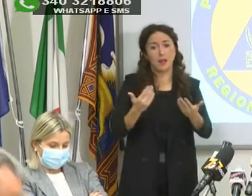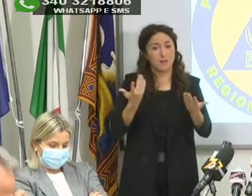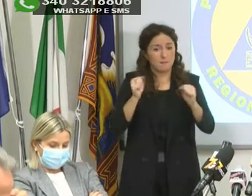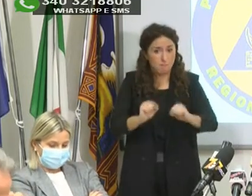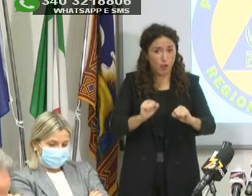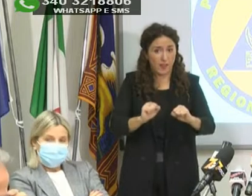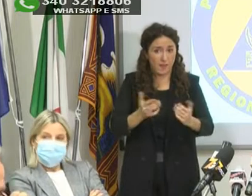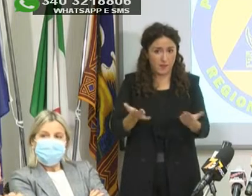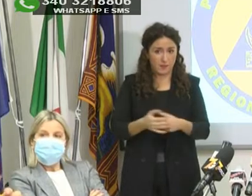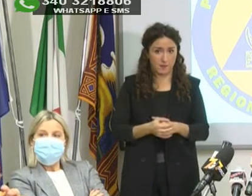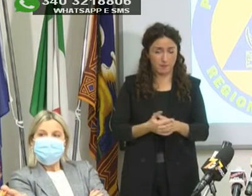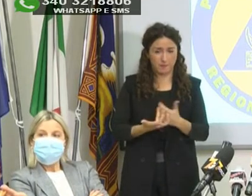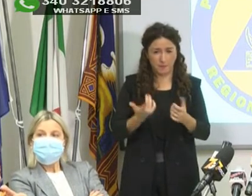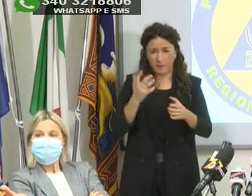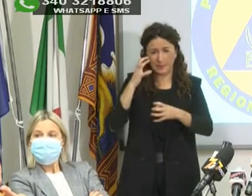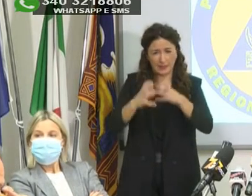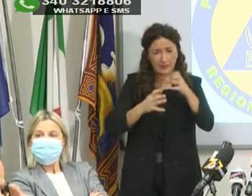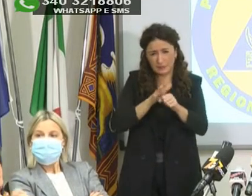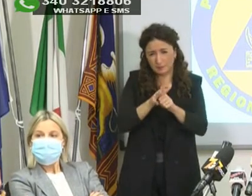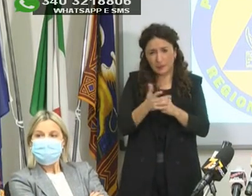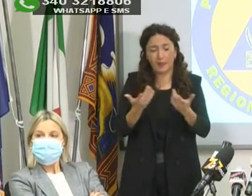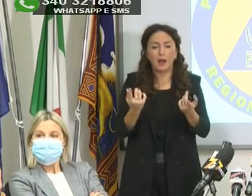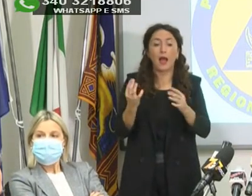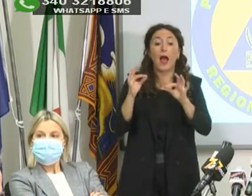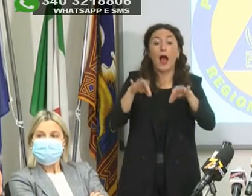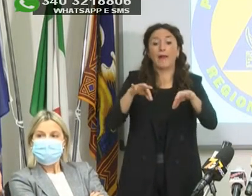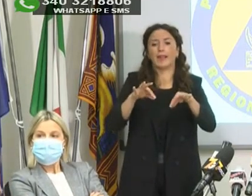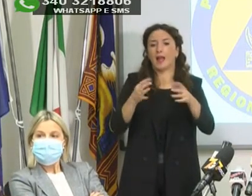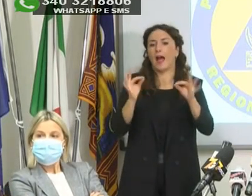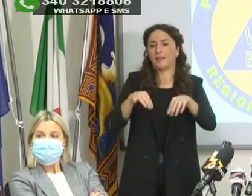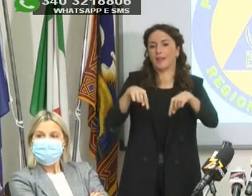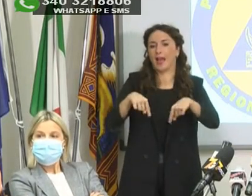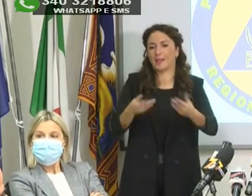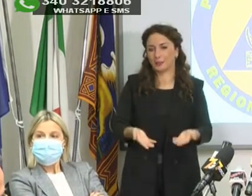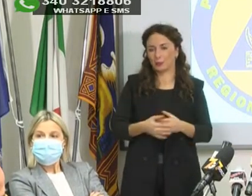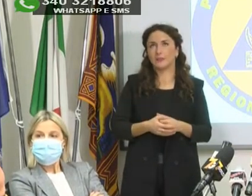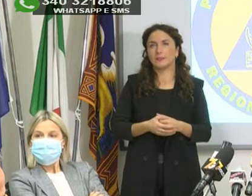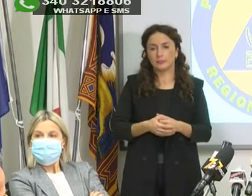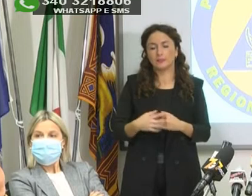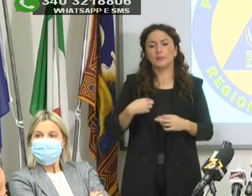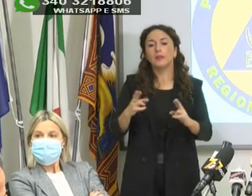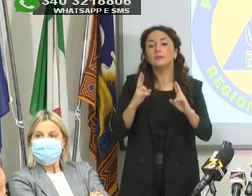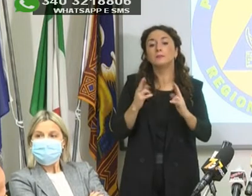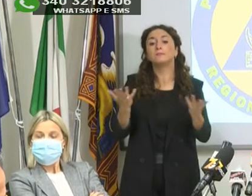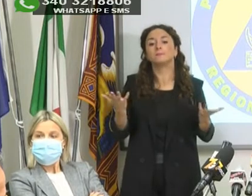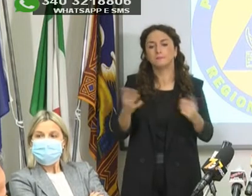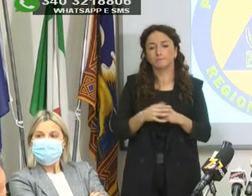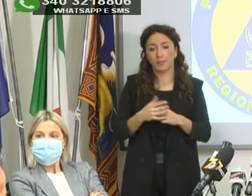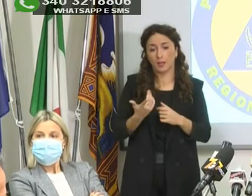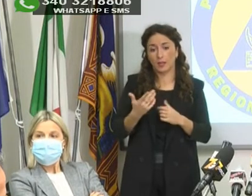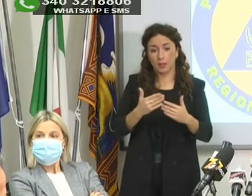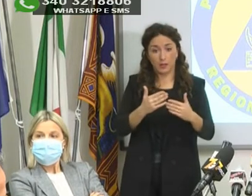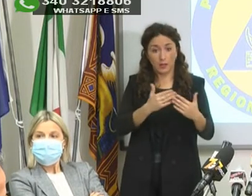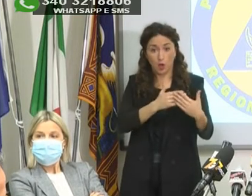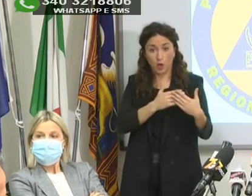in piena crisi, cioè, è arrivata adesso, spero che si prenda atto, insomma, che no. E non è colpa dei medici